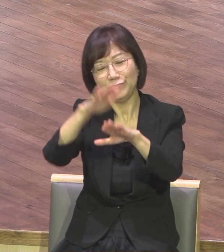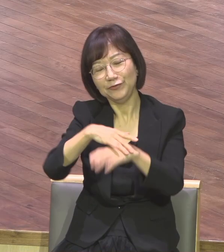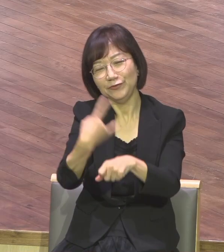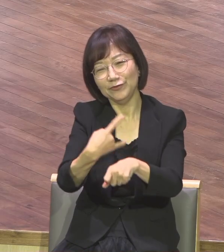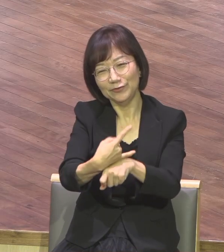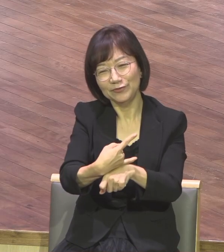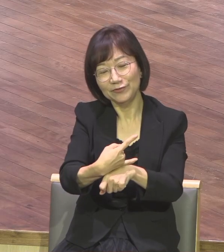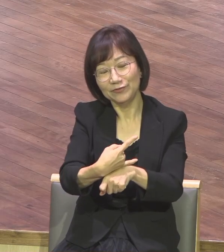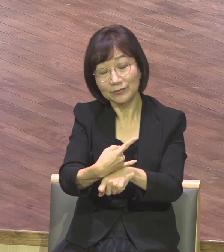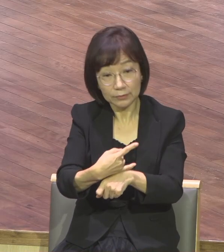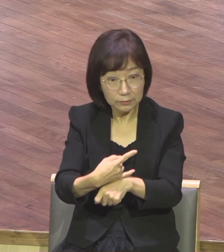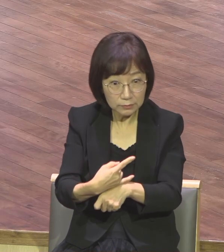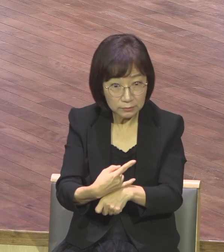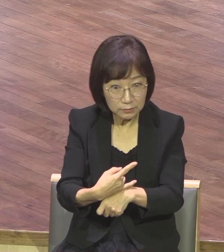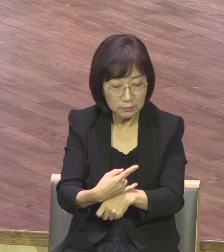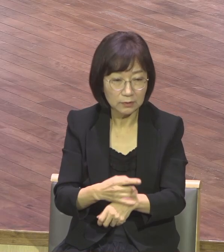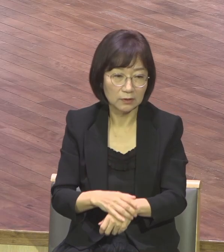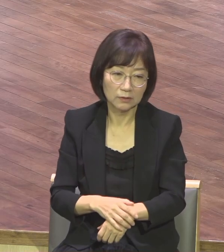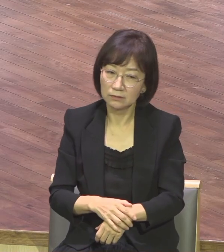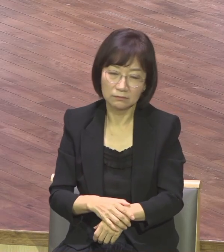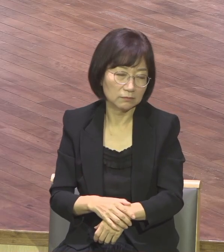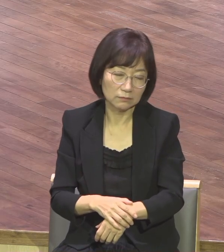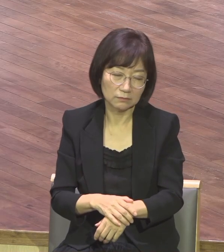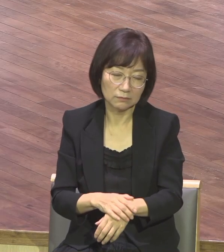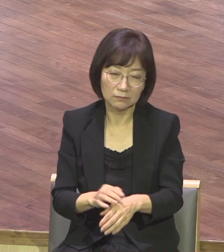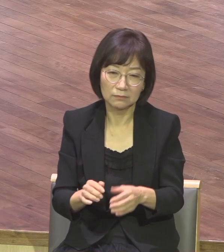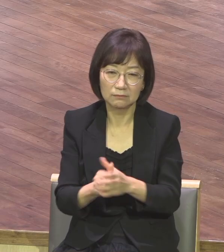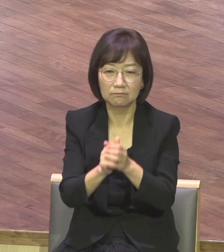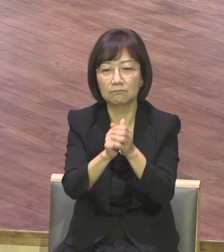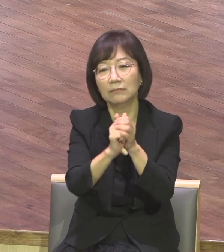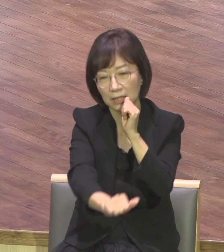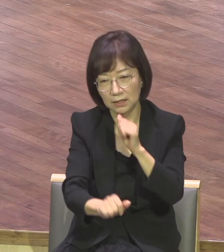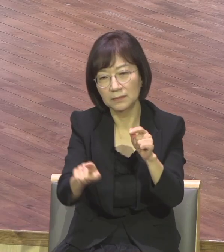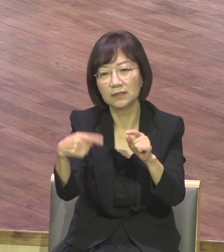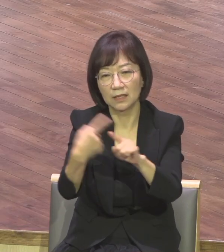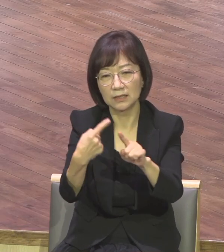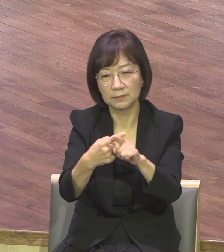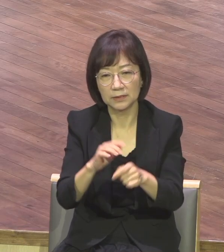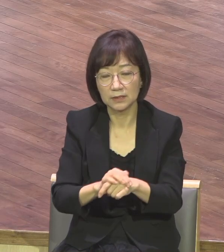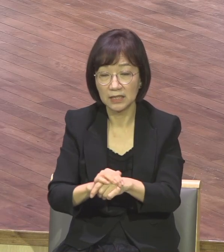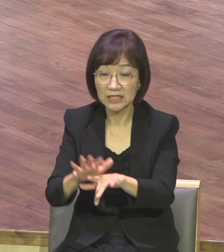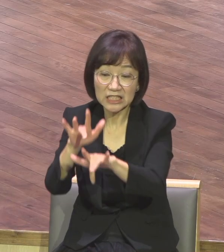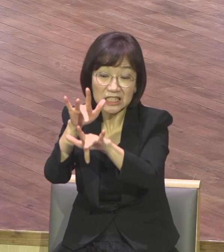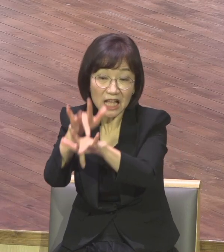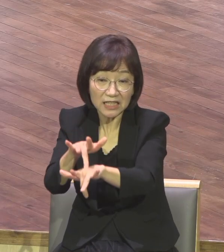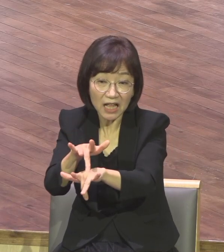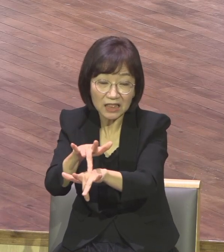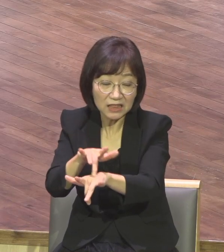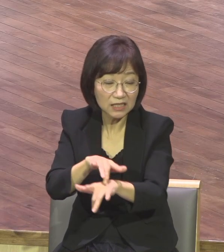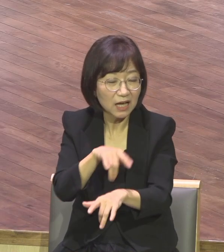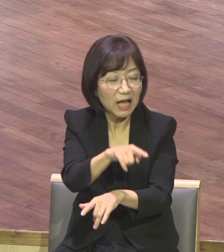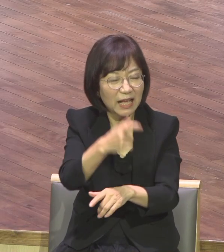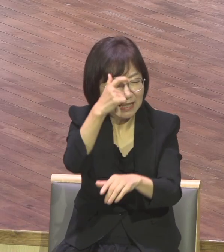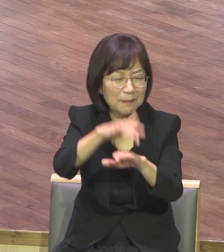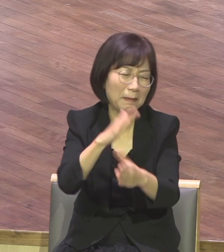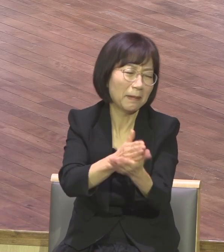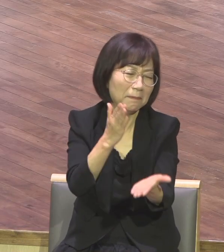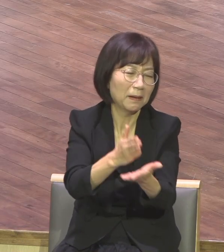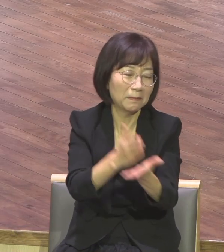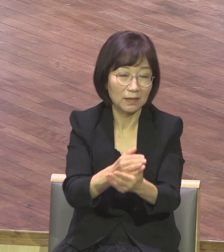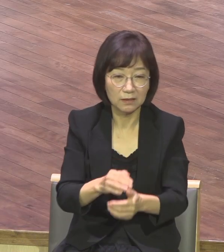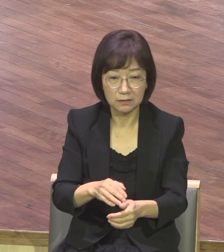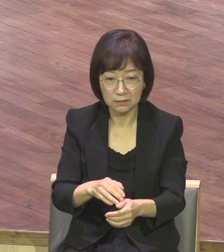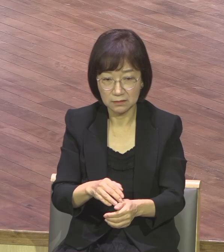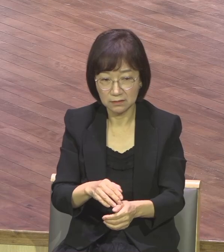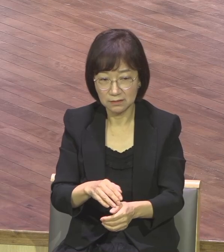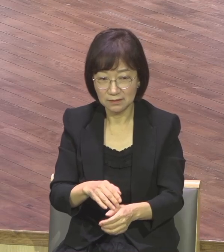인생 실패입니다. 사단 노린 게 뭔지 아세요? 예배 못 드리는 것입니다. 그래서 공산주의가 내려왔을